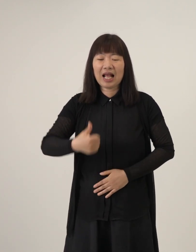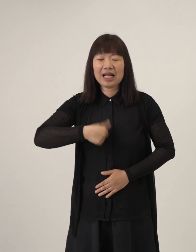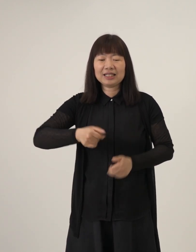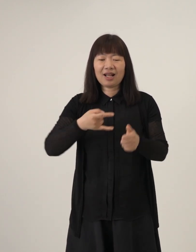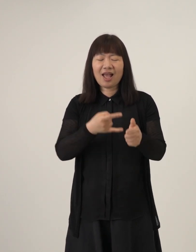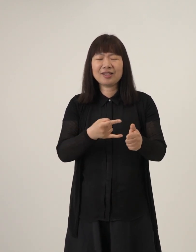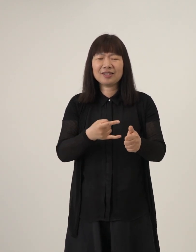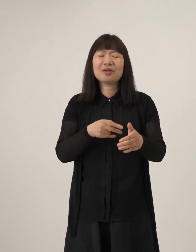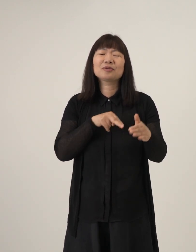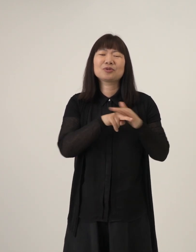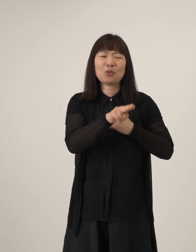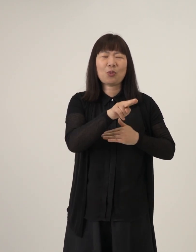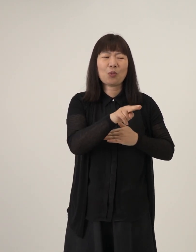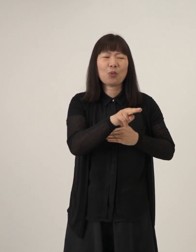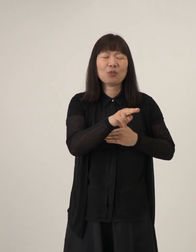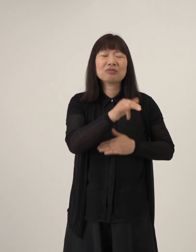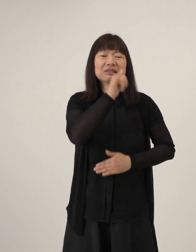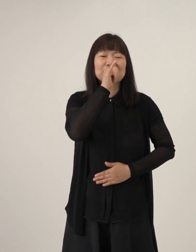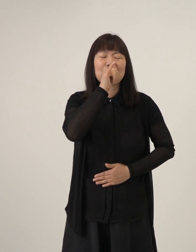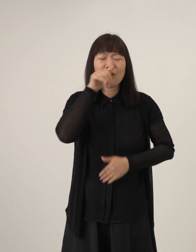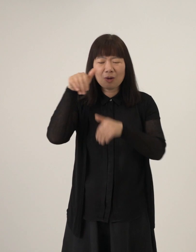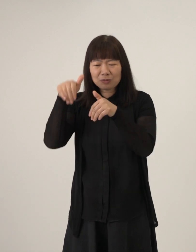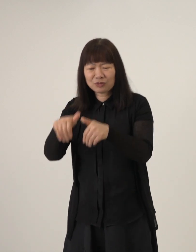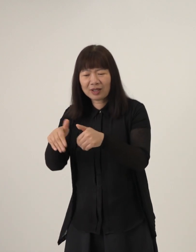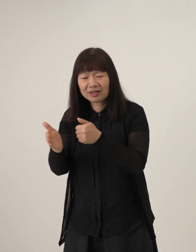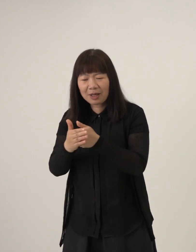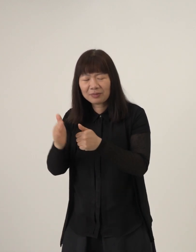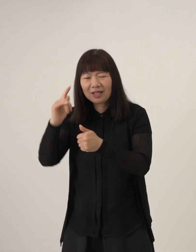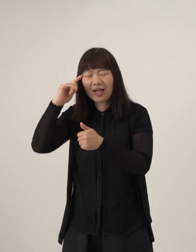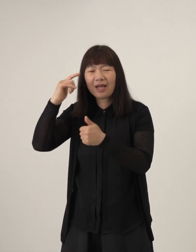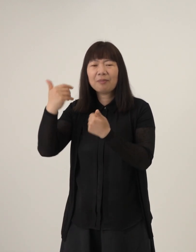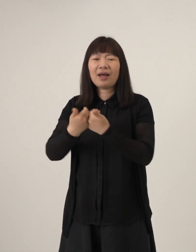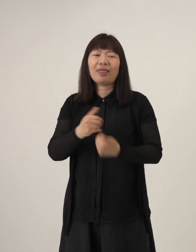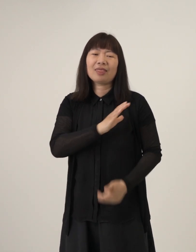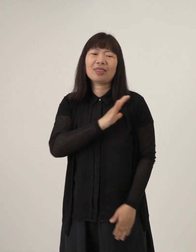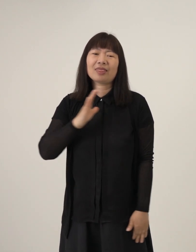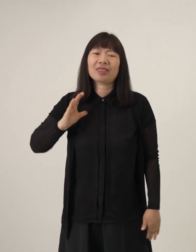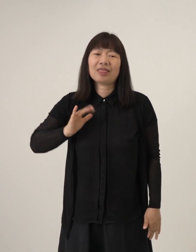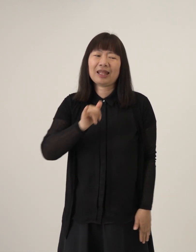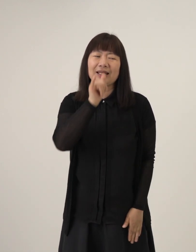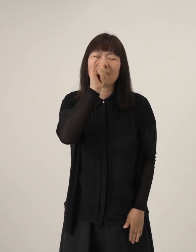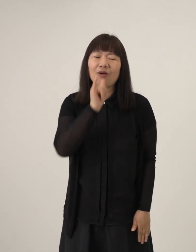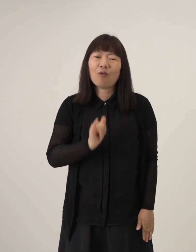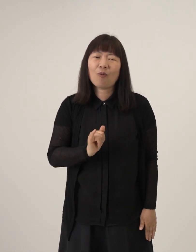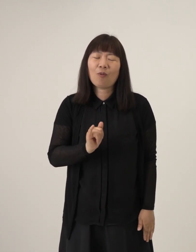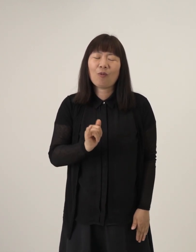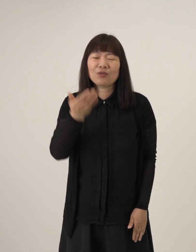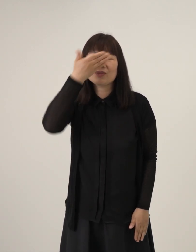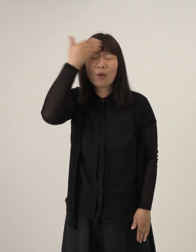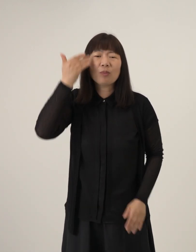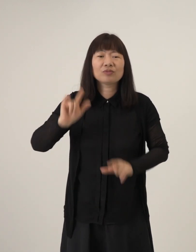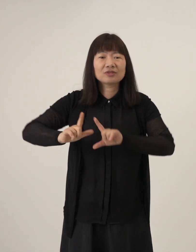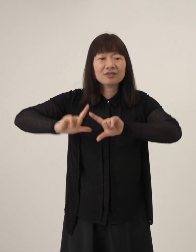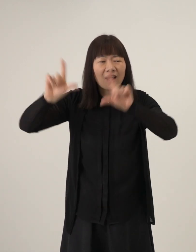아들에게 쫓겨요. 부하들에 의해서 반역을 당해요. 또 젊은 날은